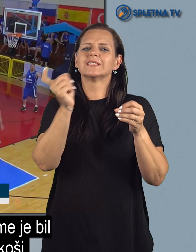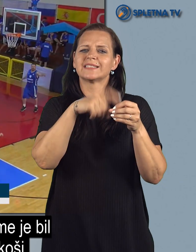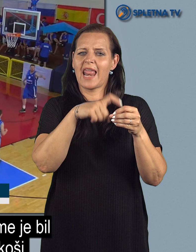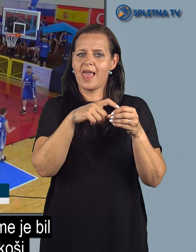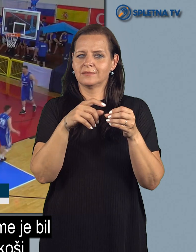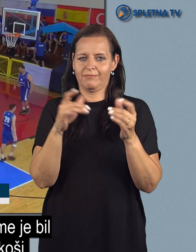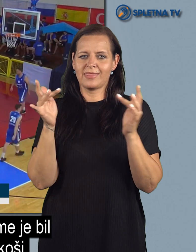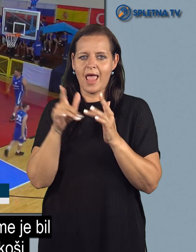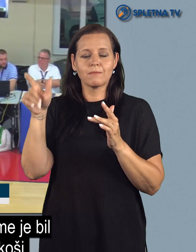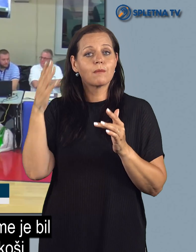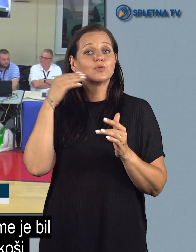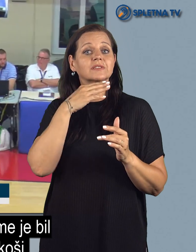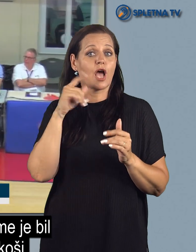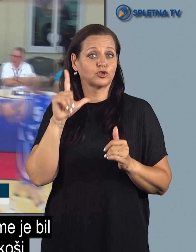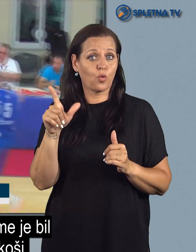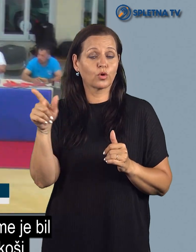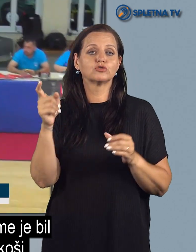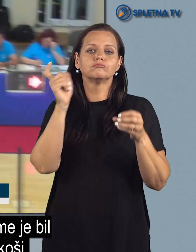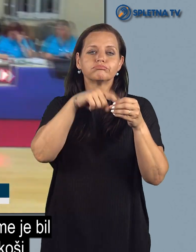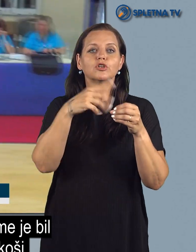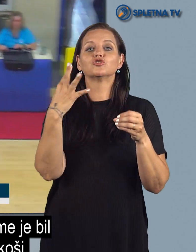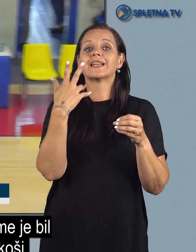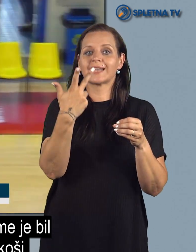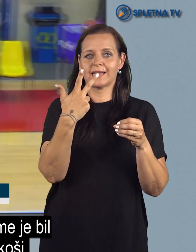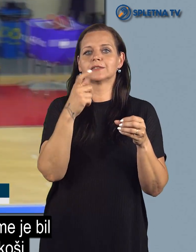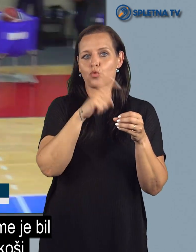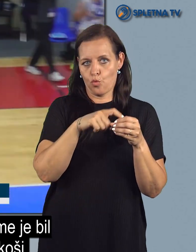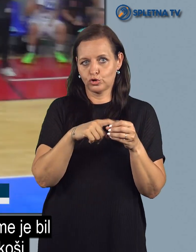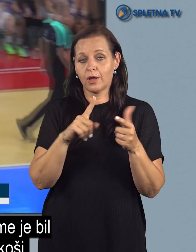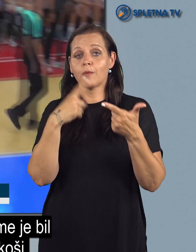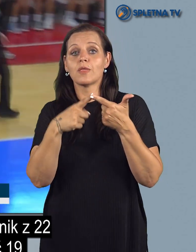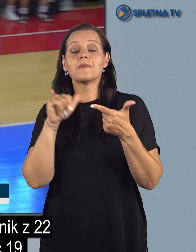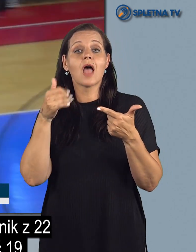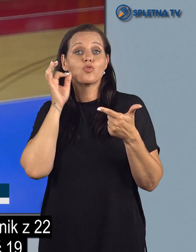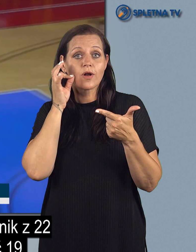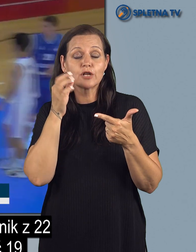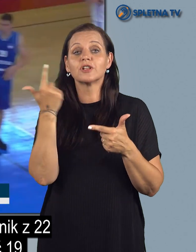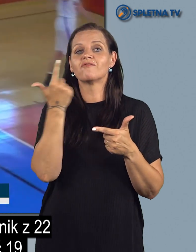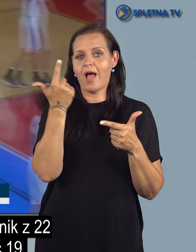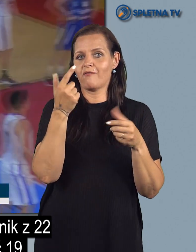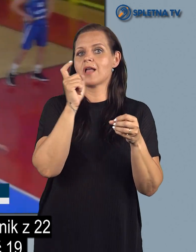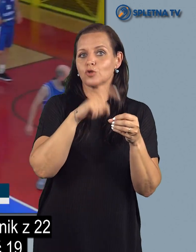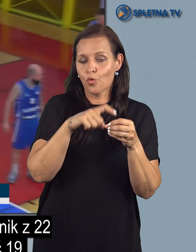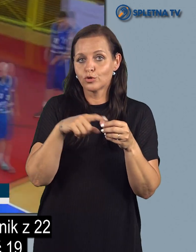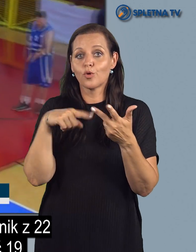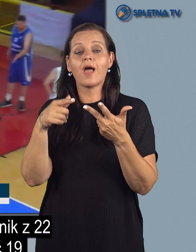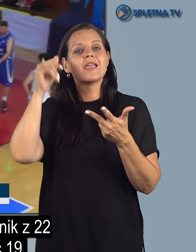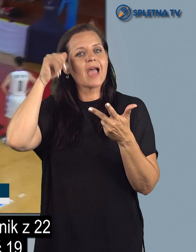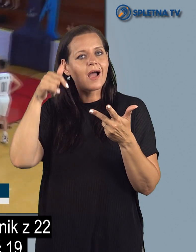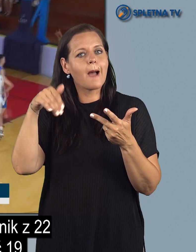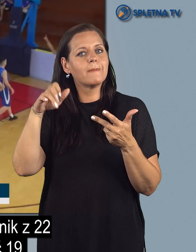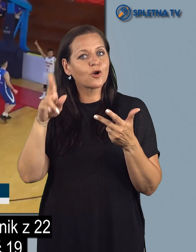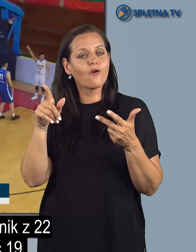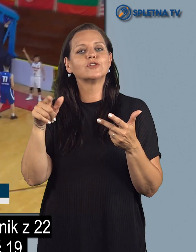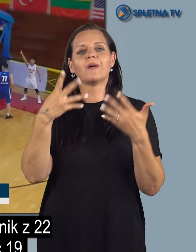Najboljši strelec tekme je bil Saša Lukić s 34 koši, sledita mu Jano Rešnik z 22 in